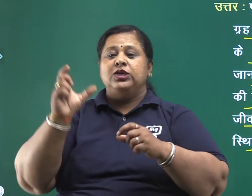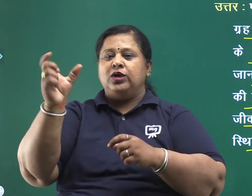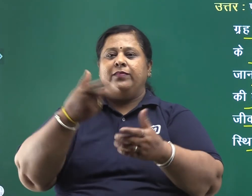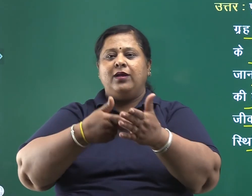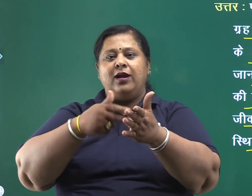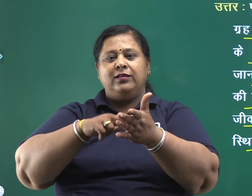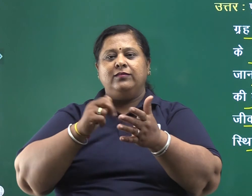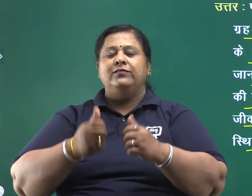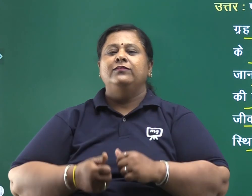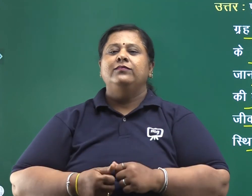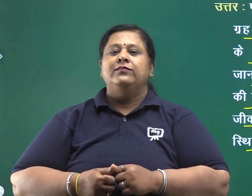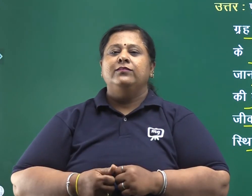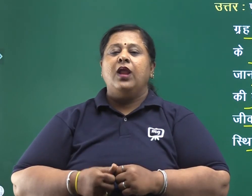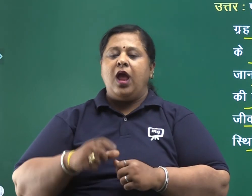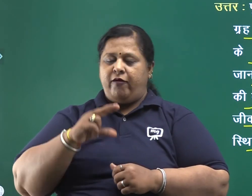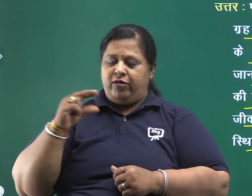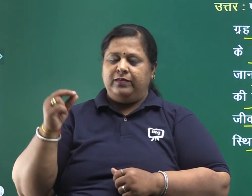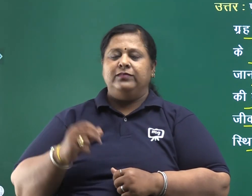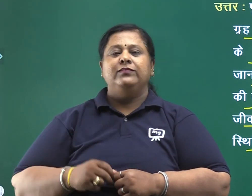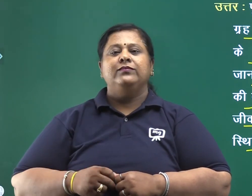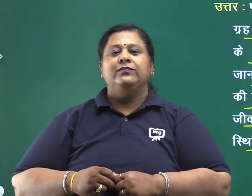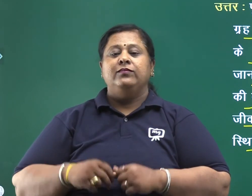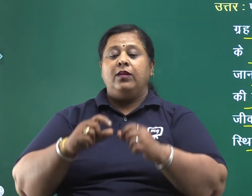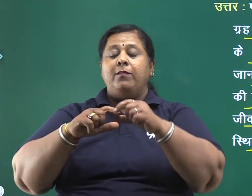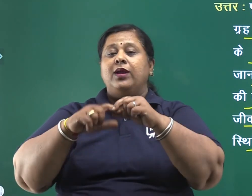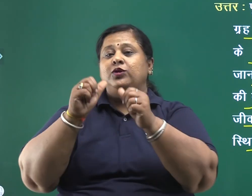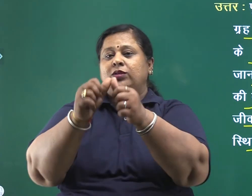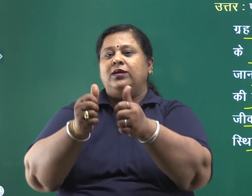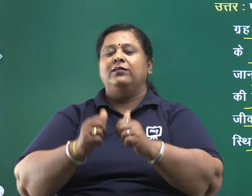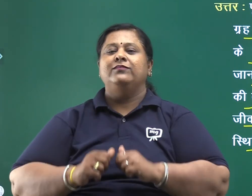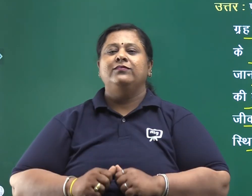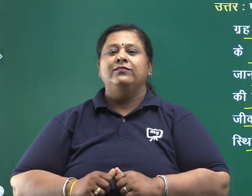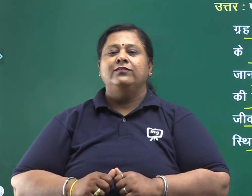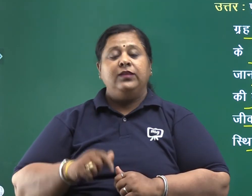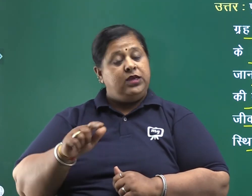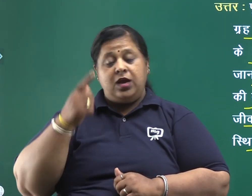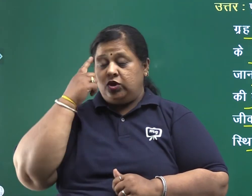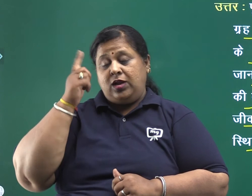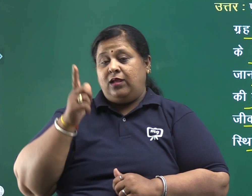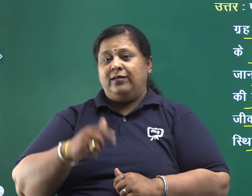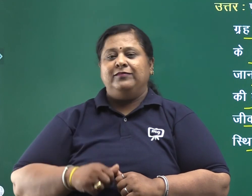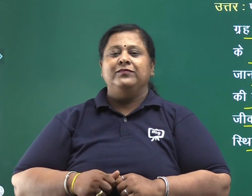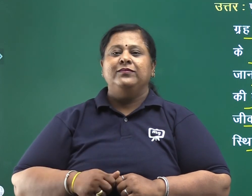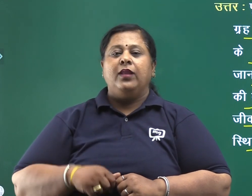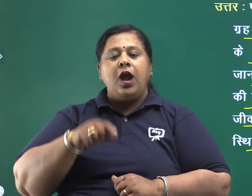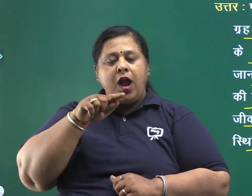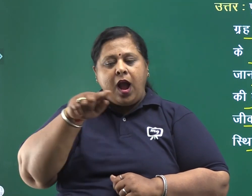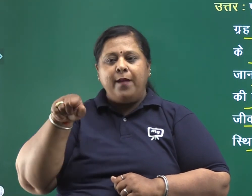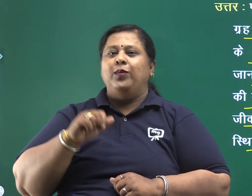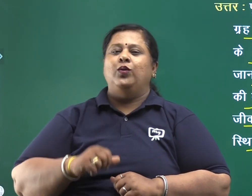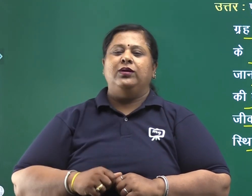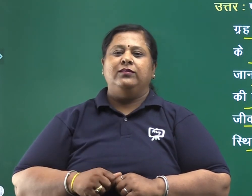शब्दार्थ एवं प्रश्नोत्तर यहाँ जाने। आप